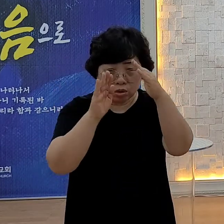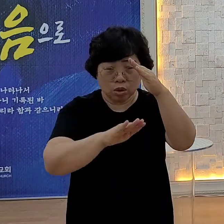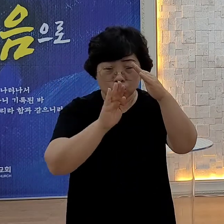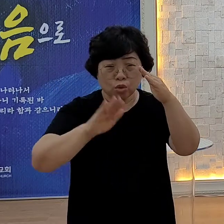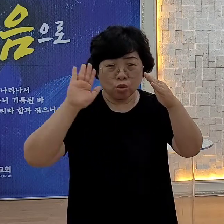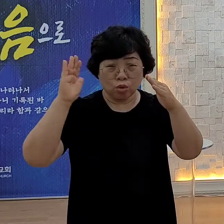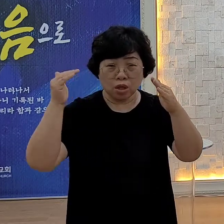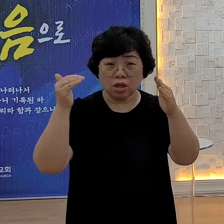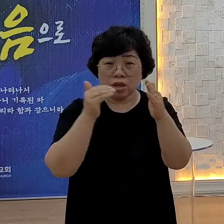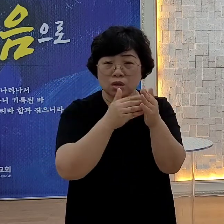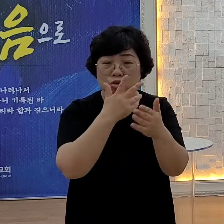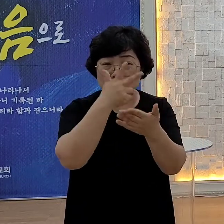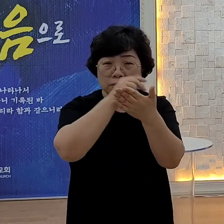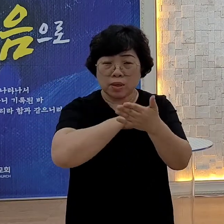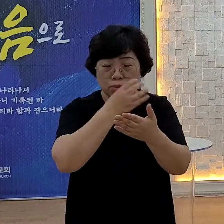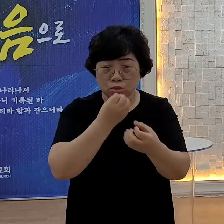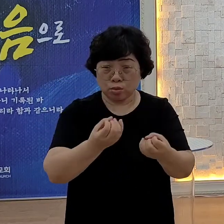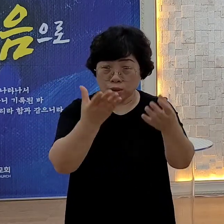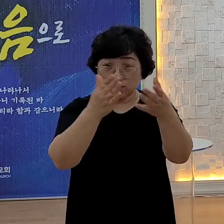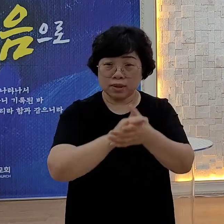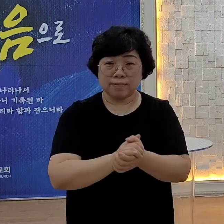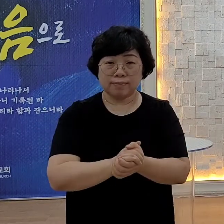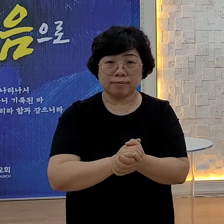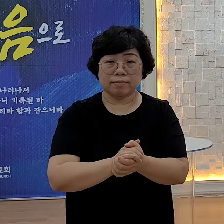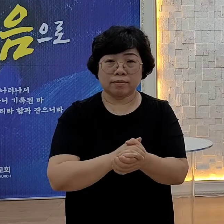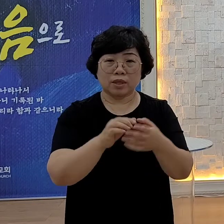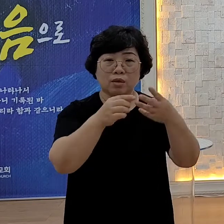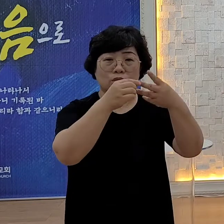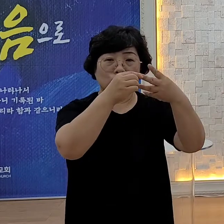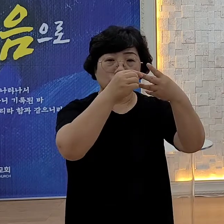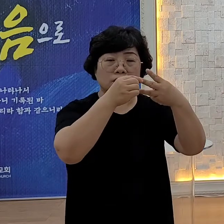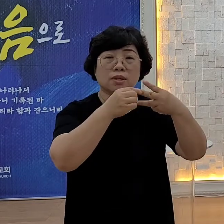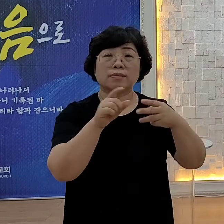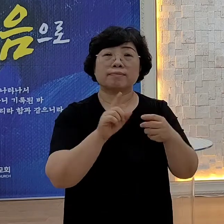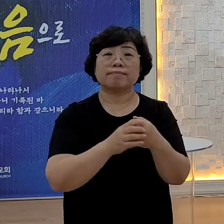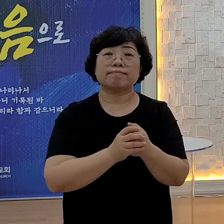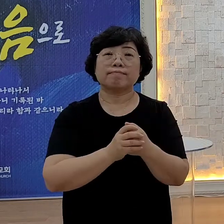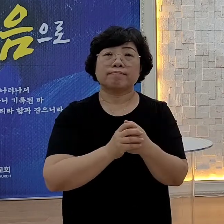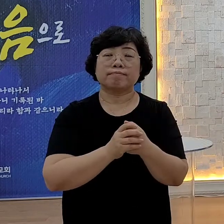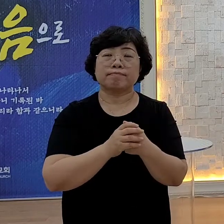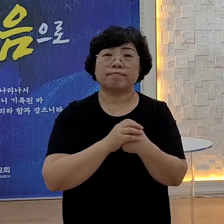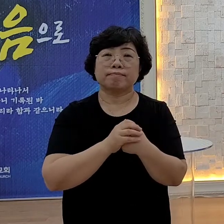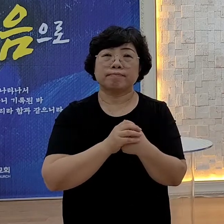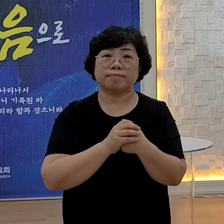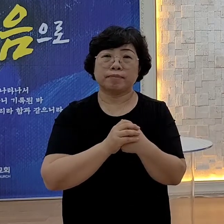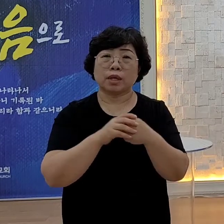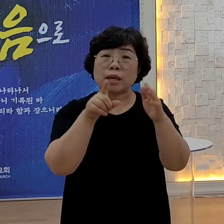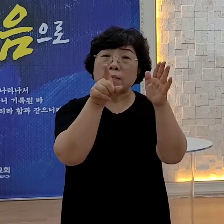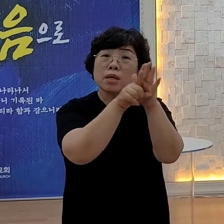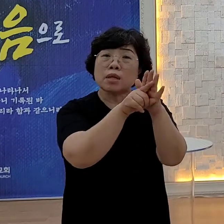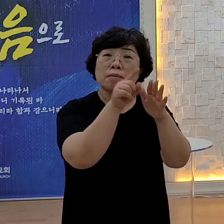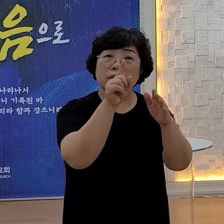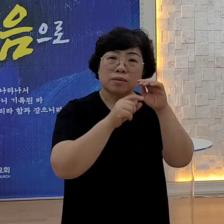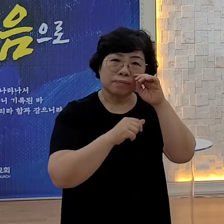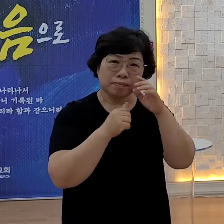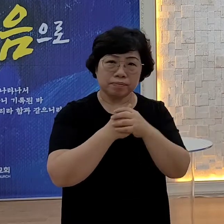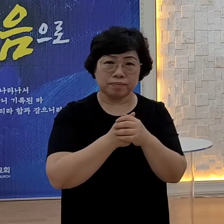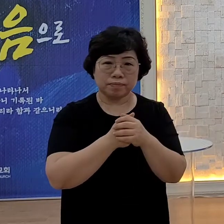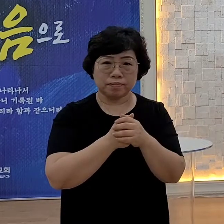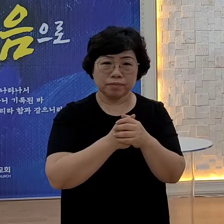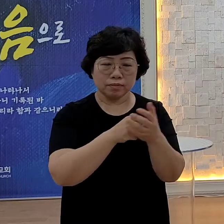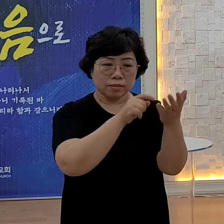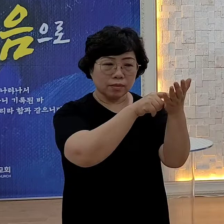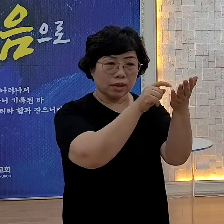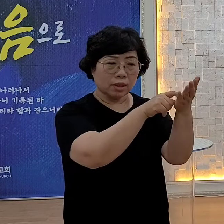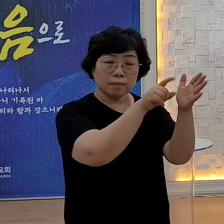되기를 주님의 이름으로 축복합니다. 자, 두 번째로요. 그런데 자, 믿음이 이런 거예요. 그래서 오늘